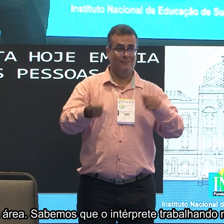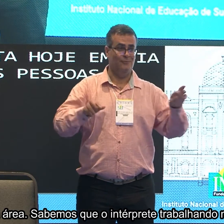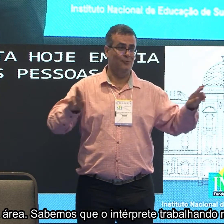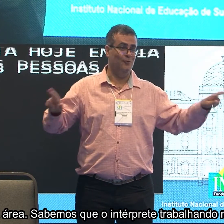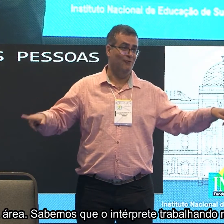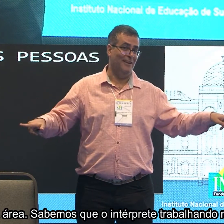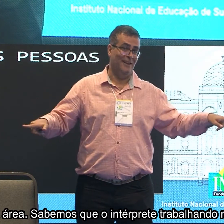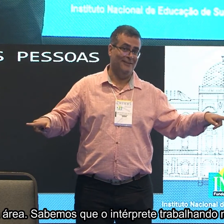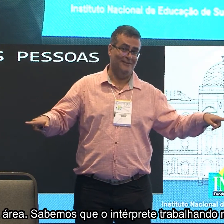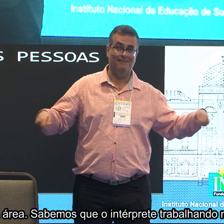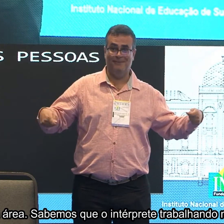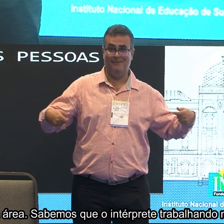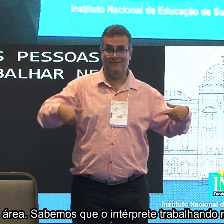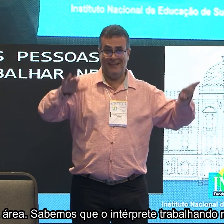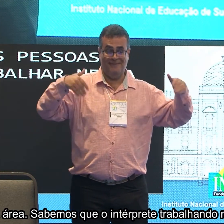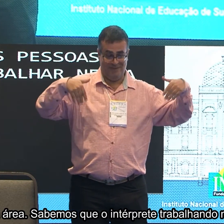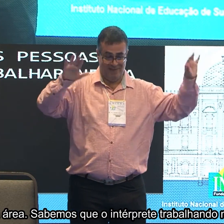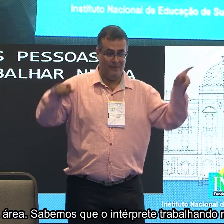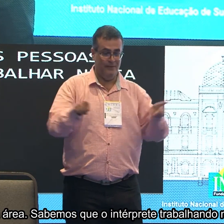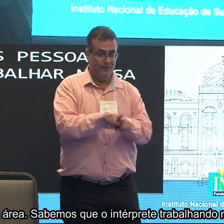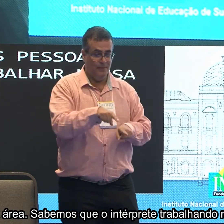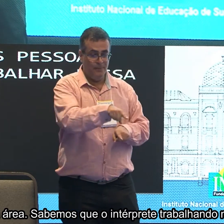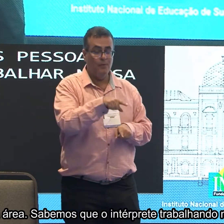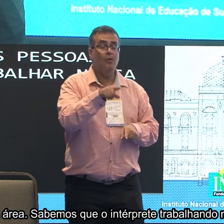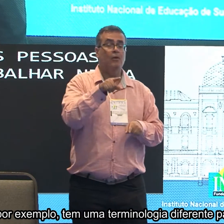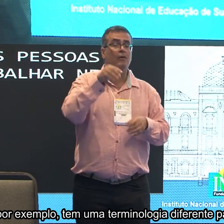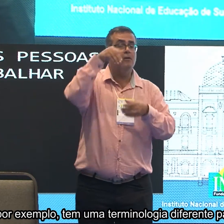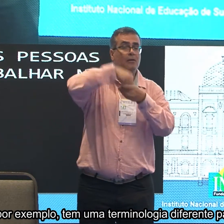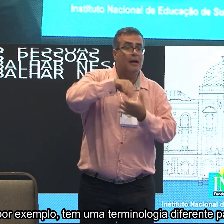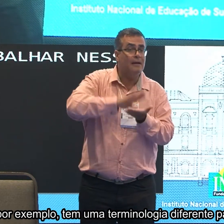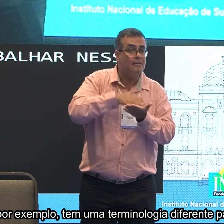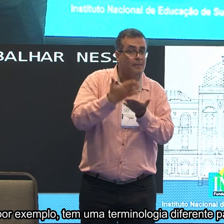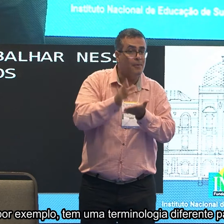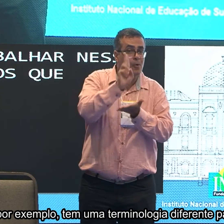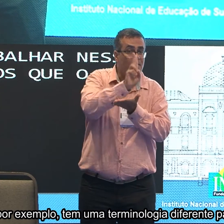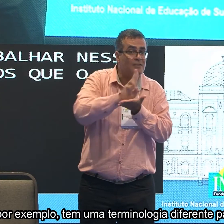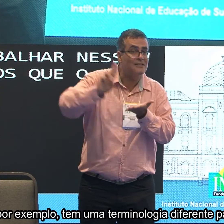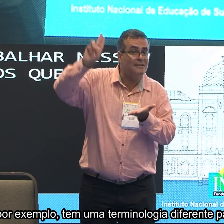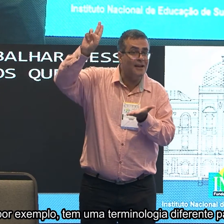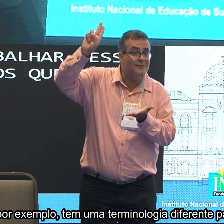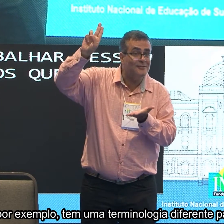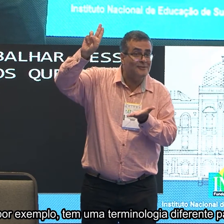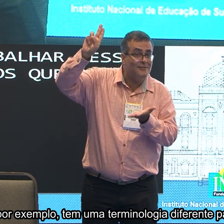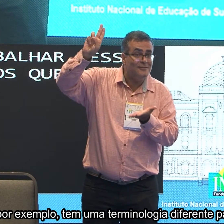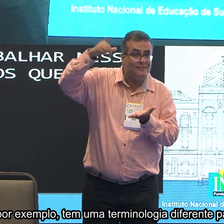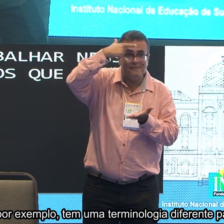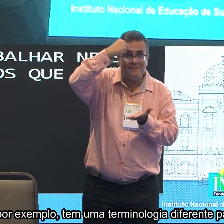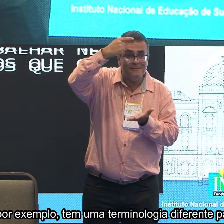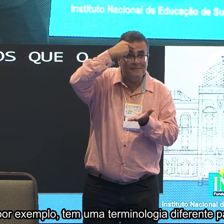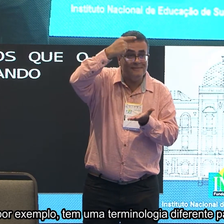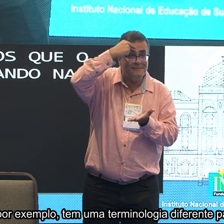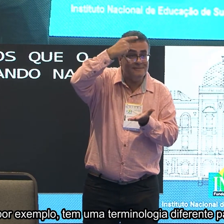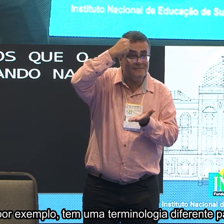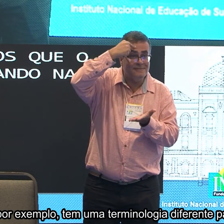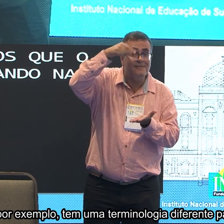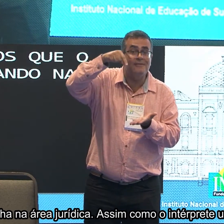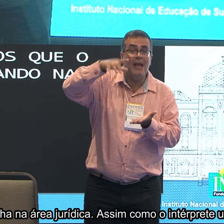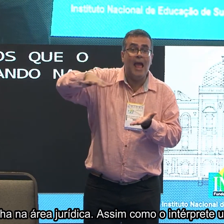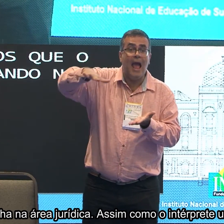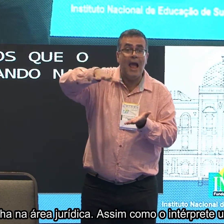porque sabemos que o intérprete trabalhando na área educacional, por exemplo, tem uma terminologia muito diferente para um intérprete que trabalha na